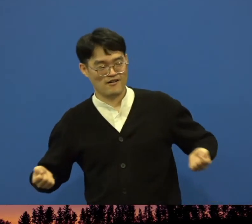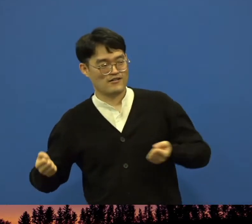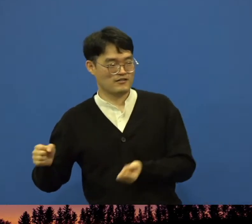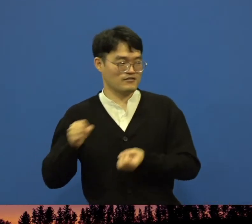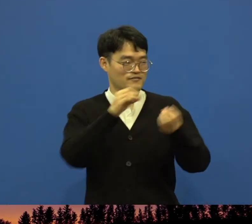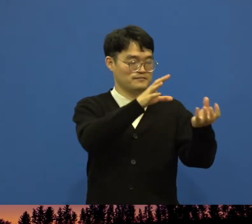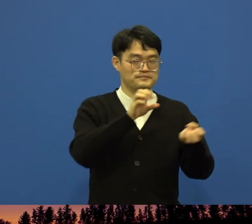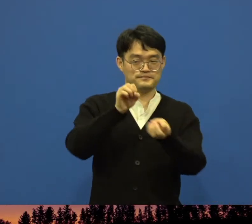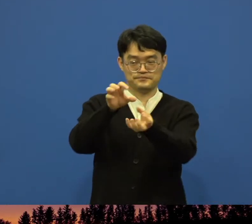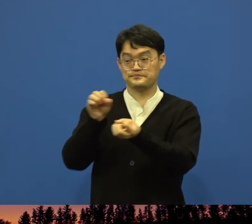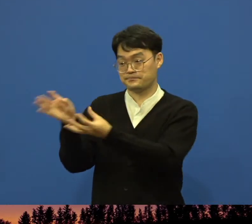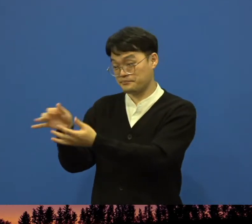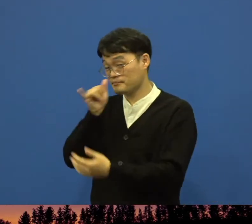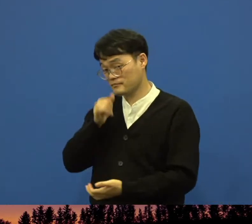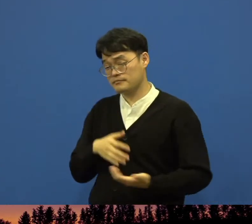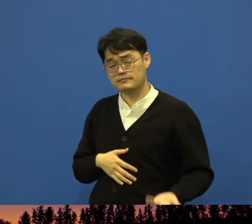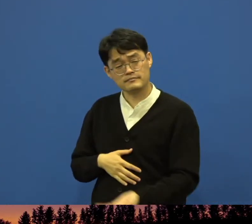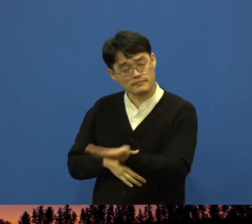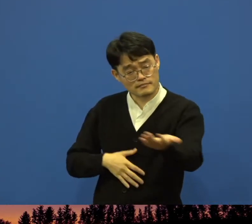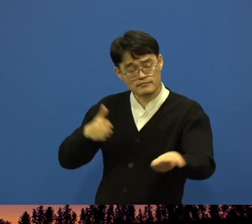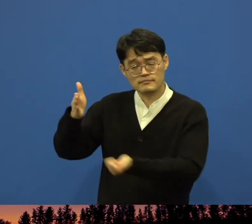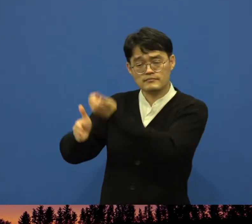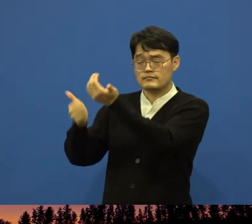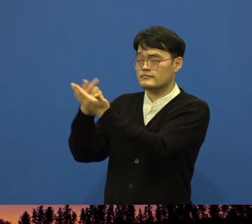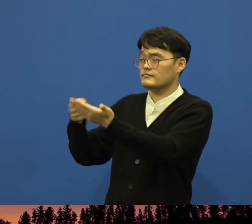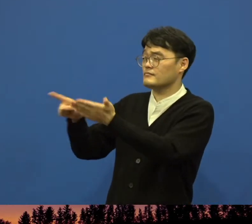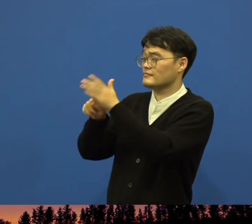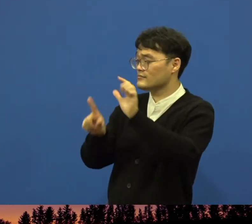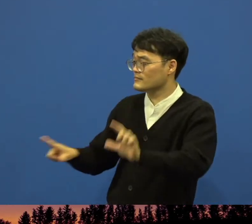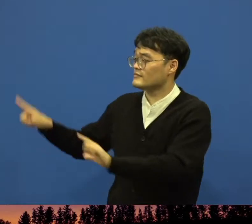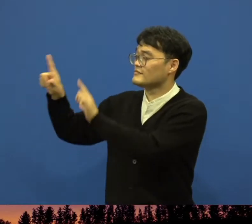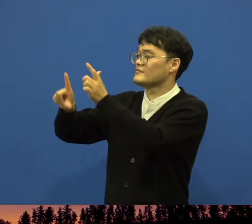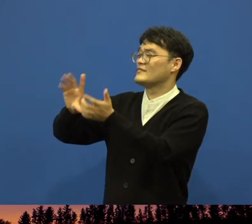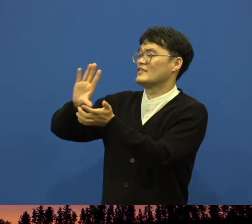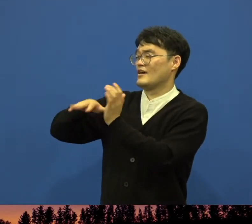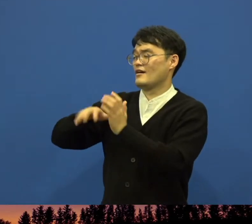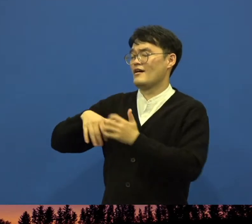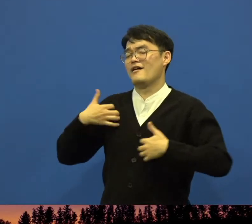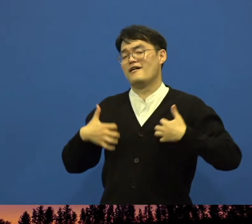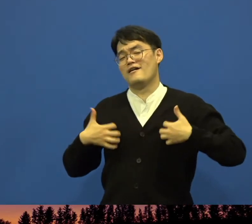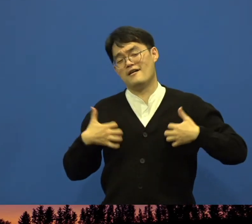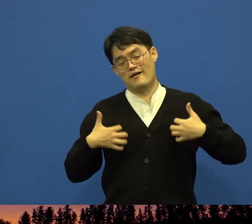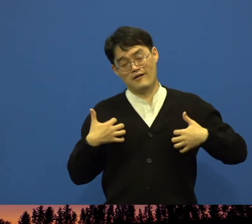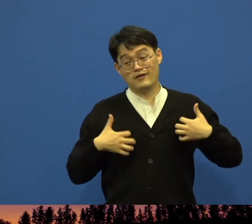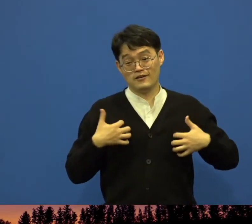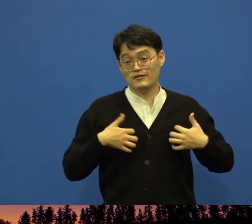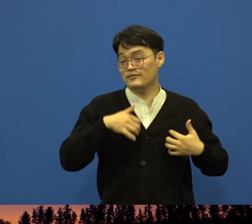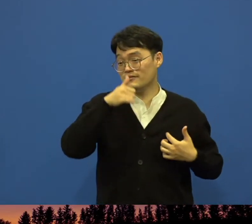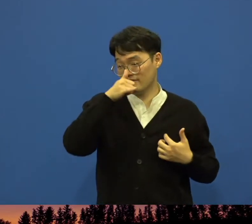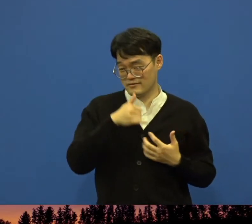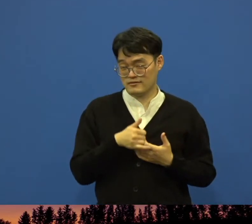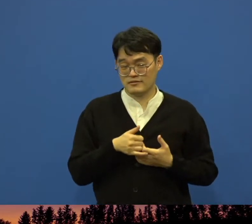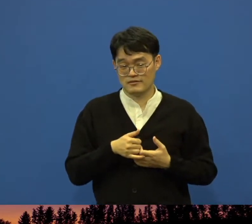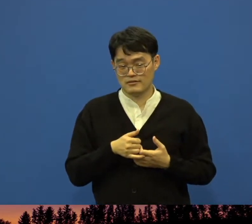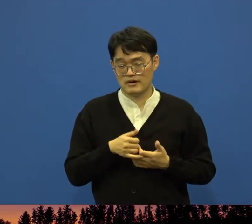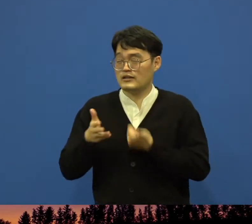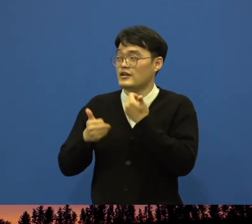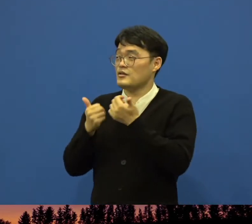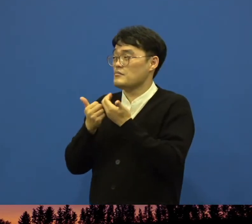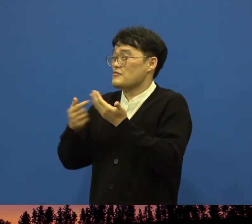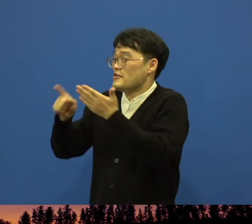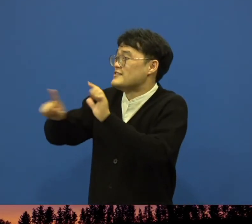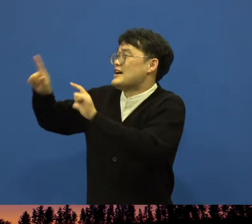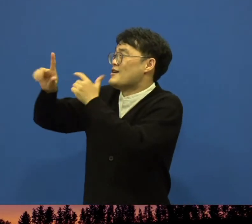우리가 하나님을 위해서 살아갈 때 기쁨이 빼앗기는 게 아니에요. 즐거움이 사라지는 게 아니에요. 막 고행하고 막 억지로 할